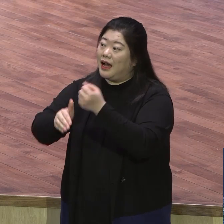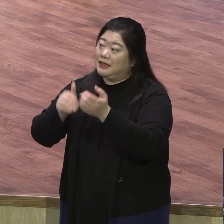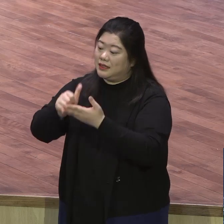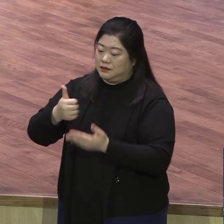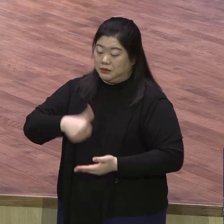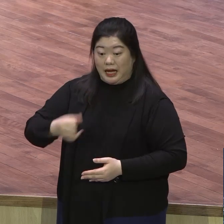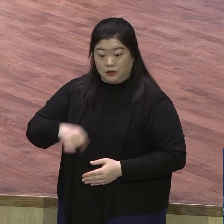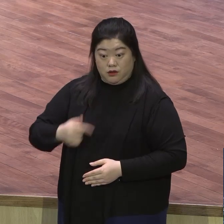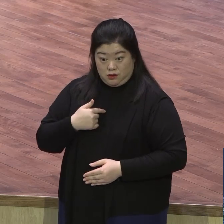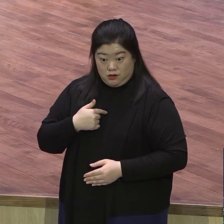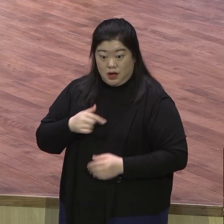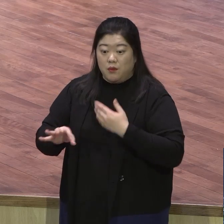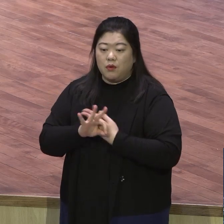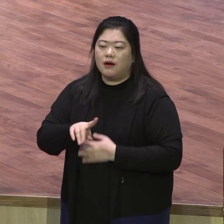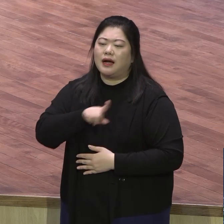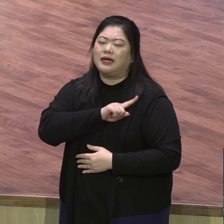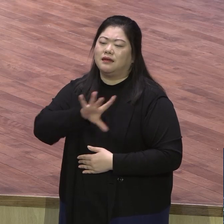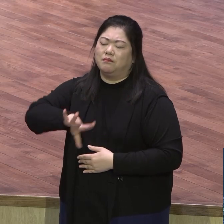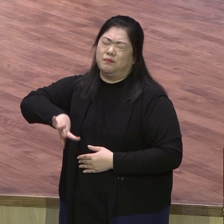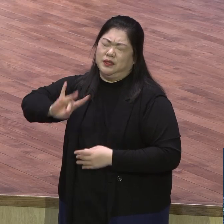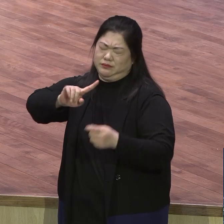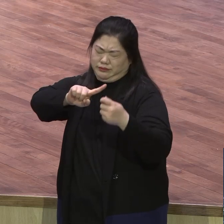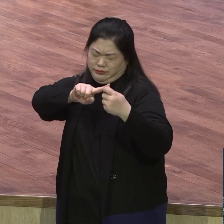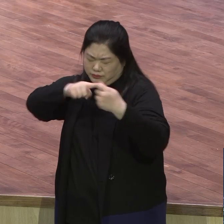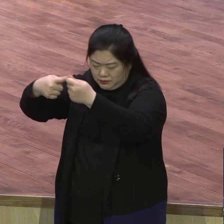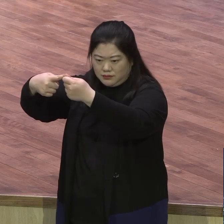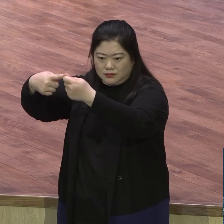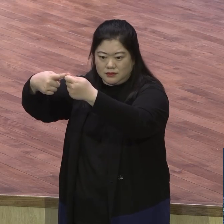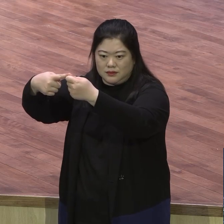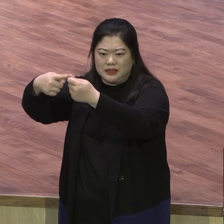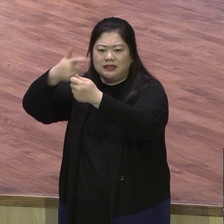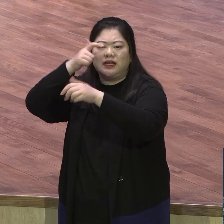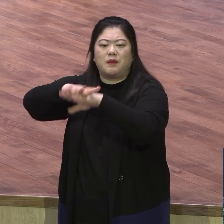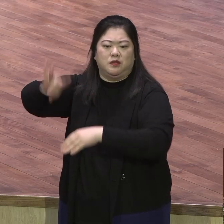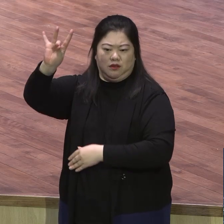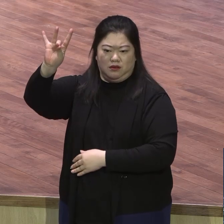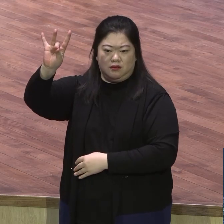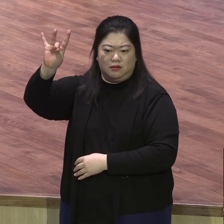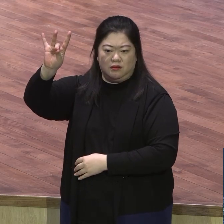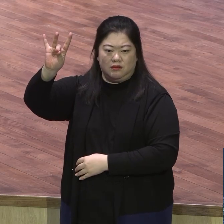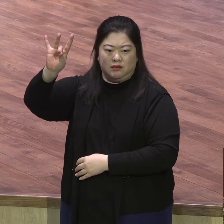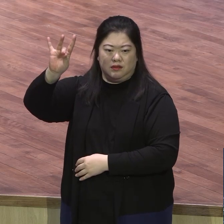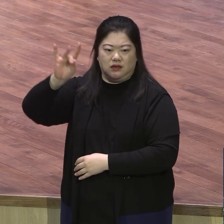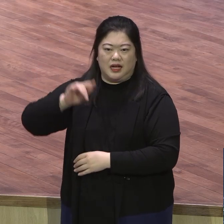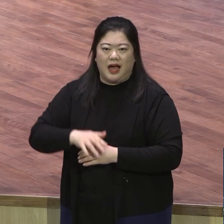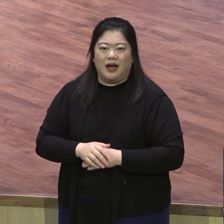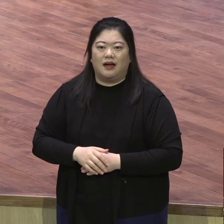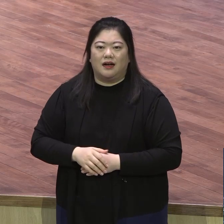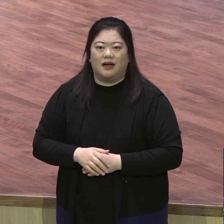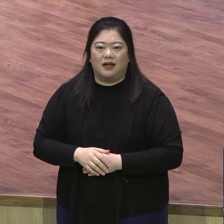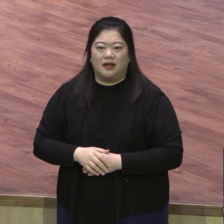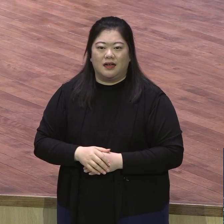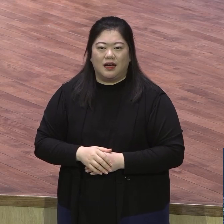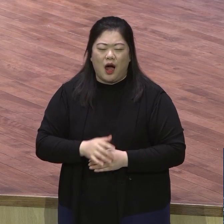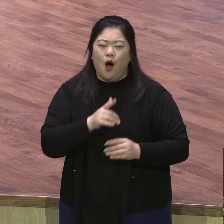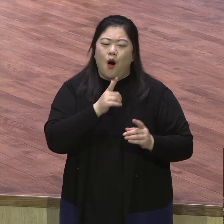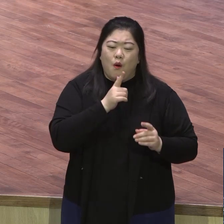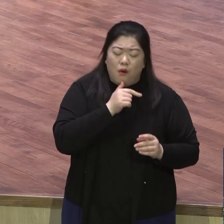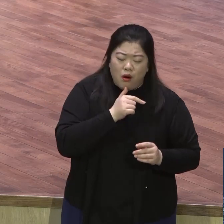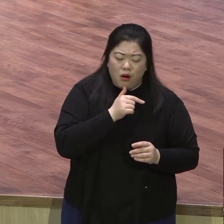최우선순이다. 예배에서 다 선불을 그려야 돼요. 뭐 주중에 살다가 실패한